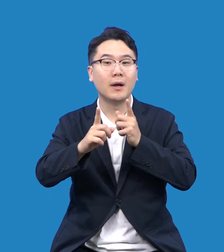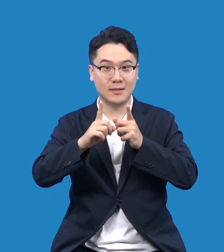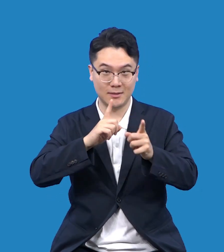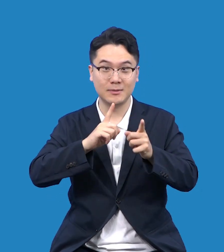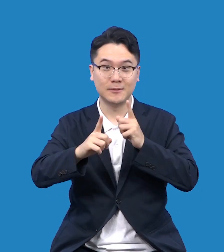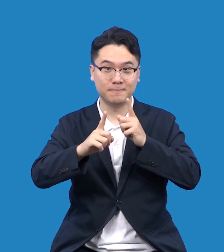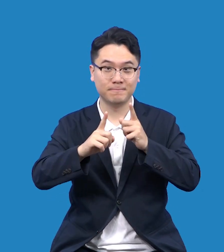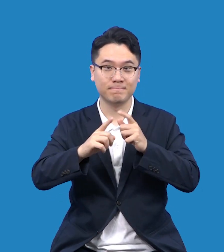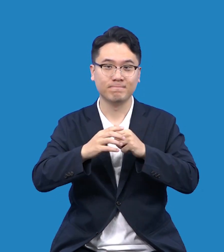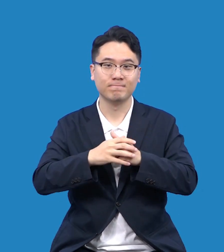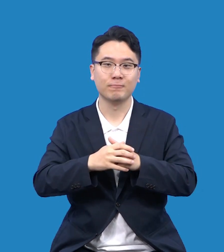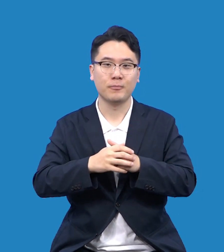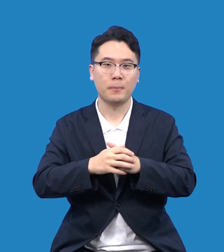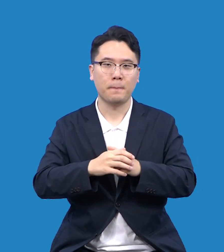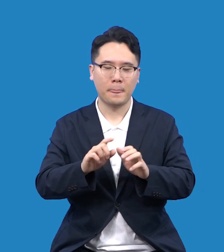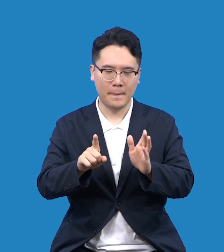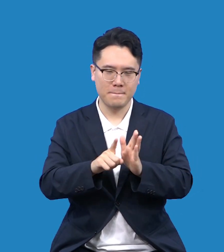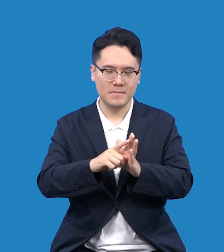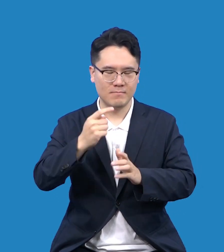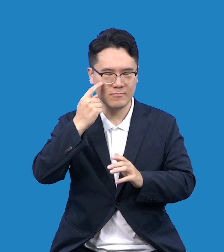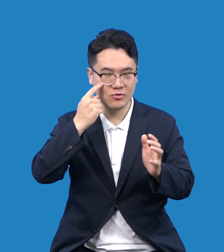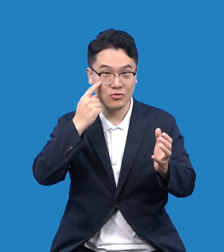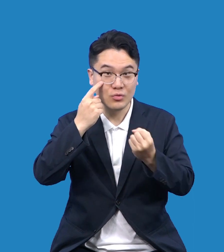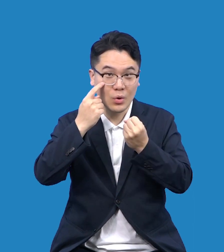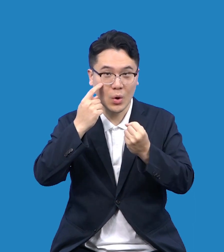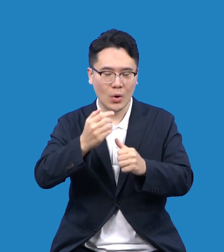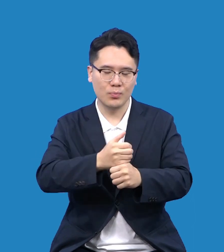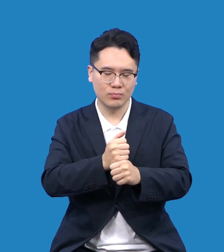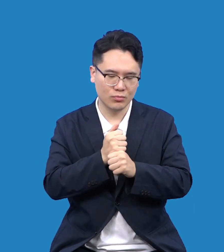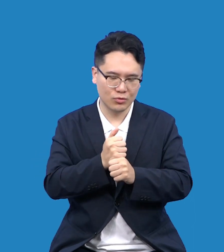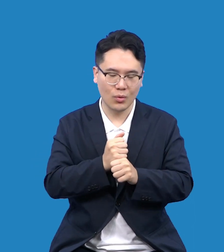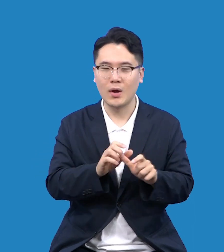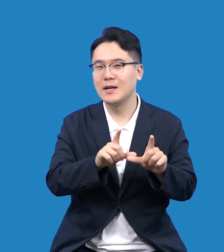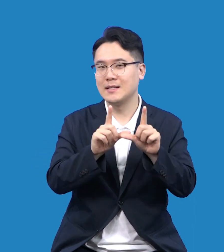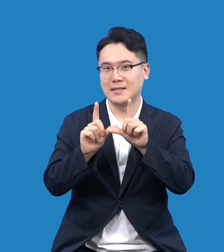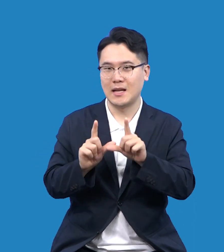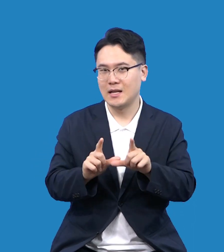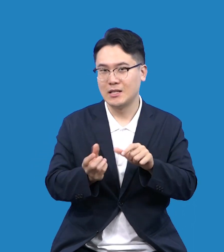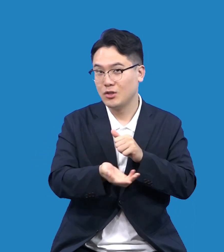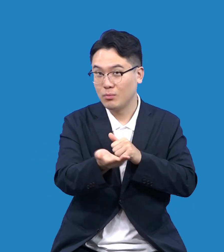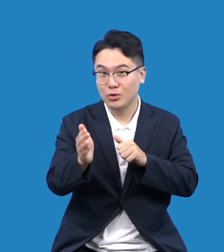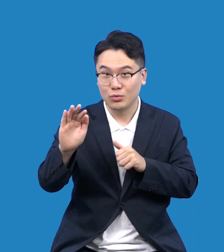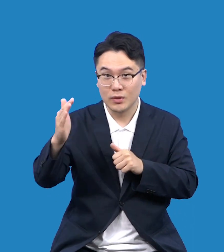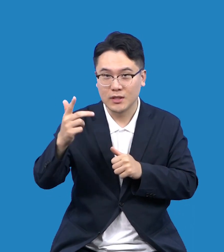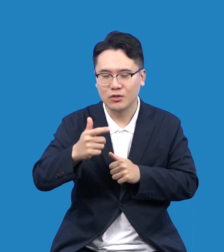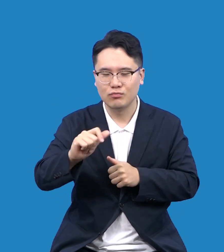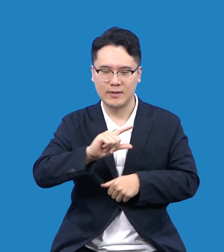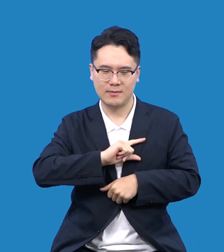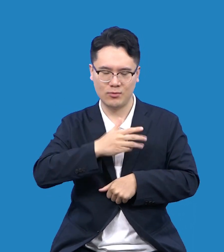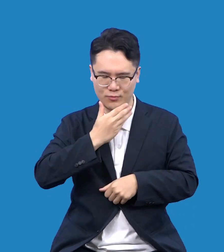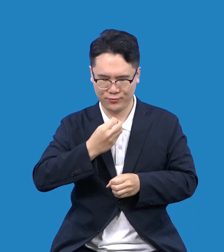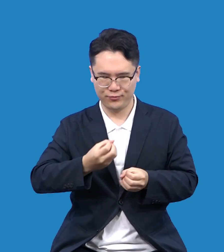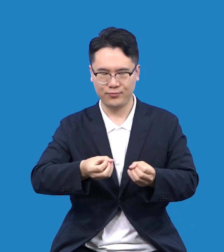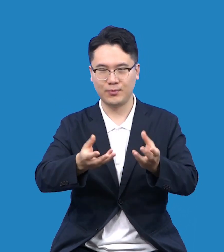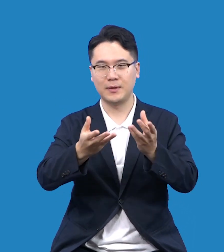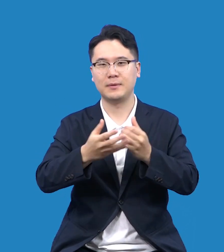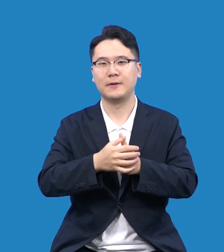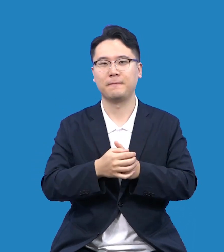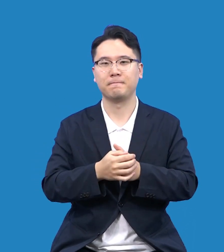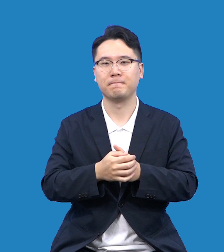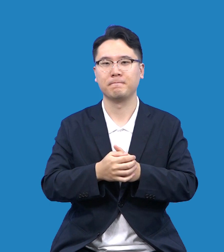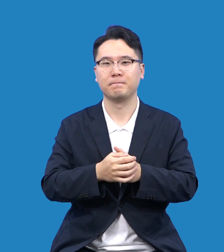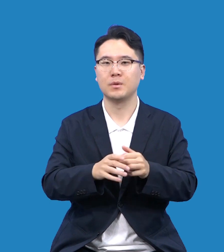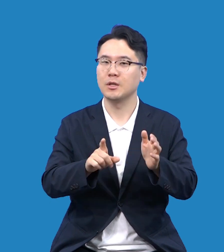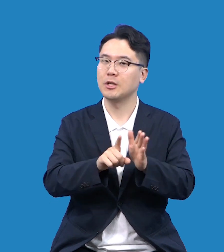그렇게 믿음의 눈으로 붙들고 사는 저와 여러분이 되시기를 주의 이름으로 축복합니다.